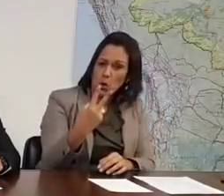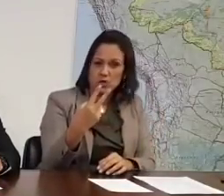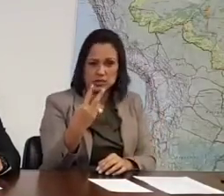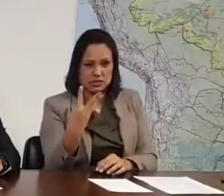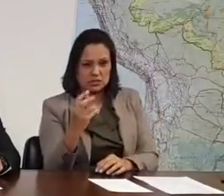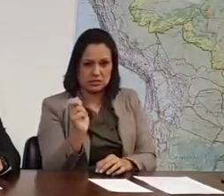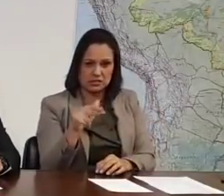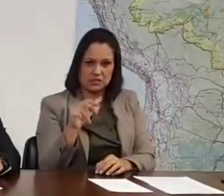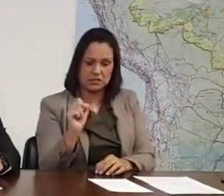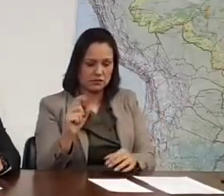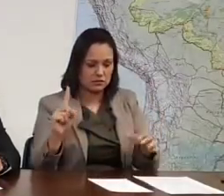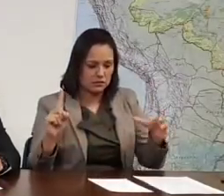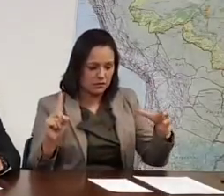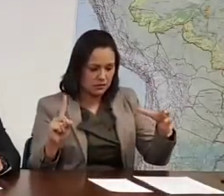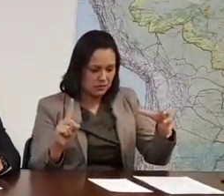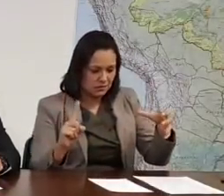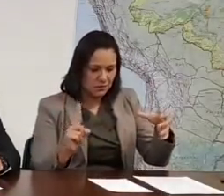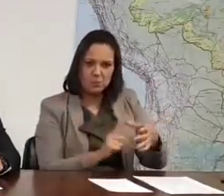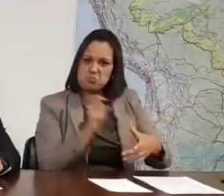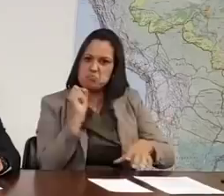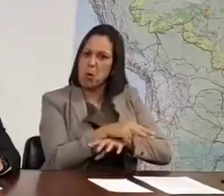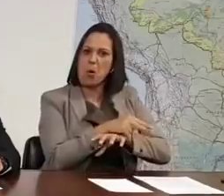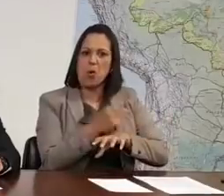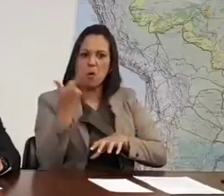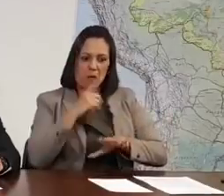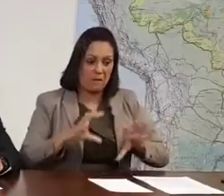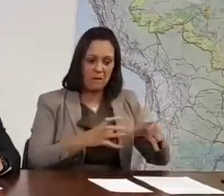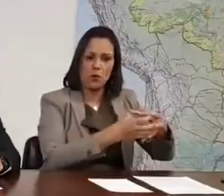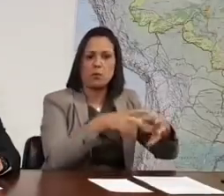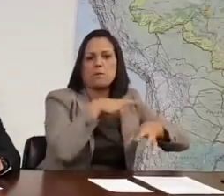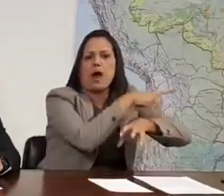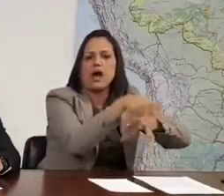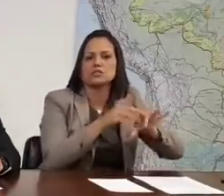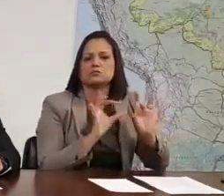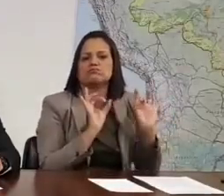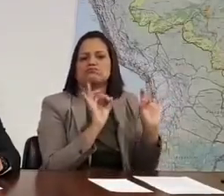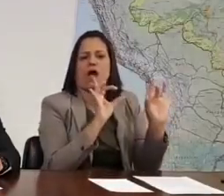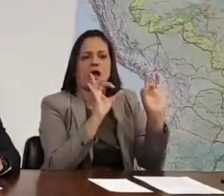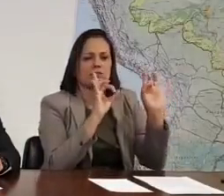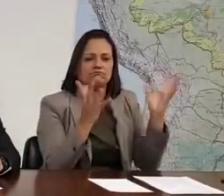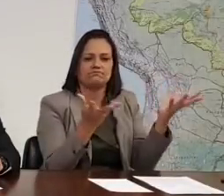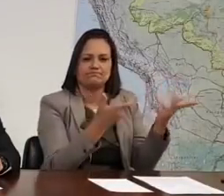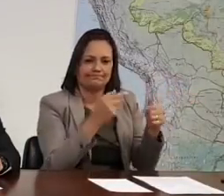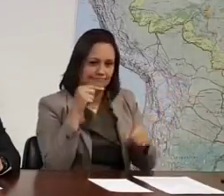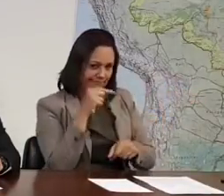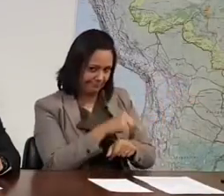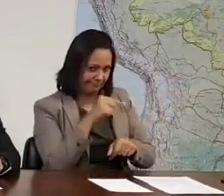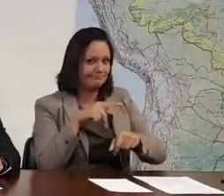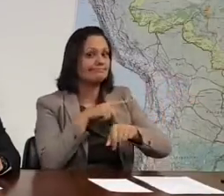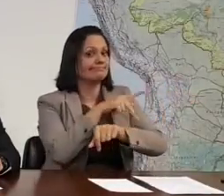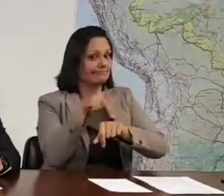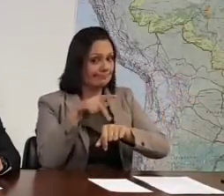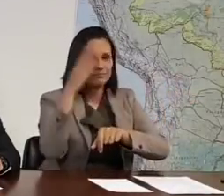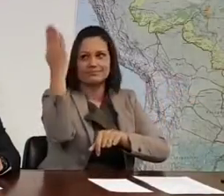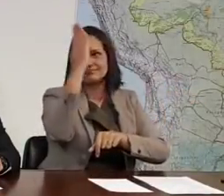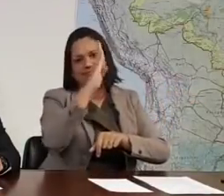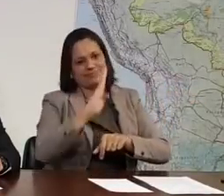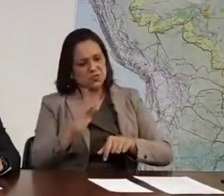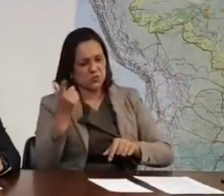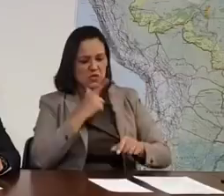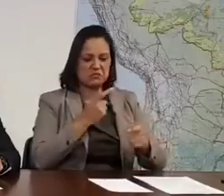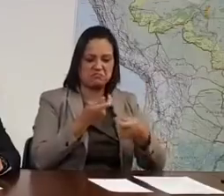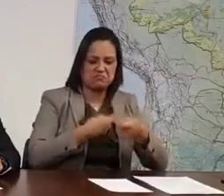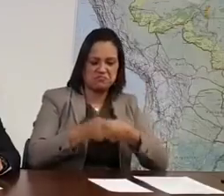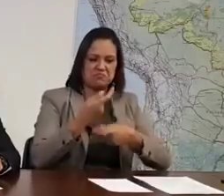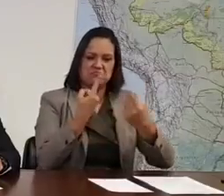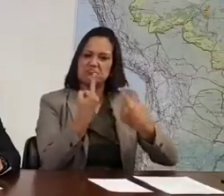2 a 3 anos a gente possa estar nesse seleto grupo de países aí com o Brasil mais uma vez abrindo a sua economia, o